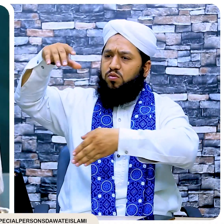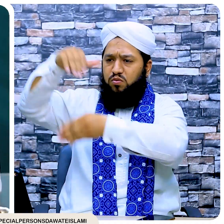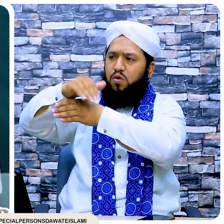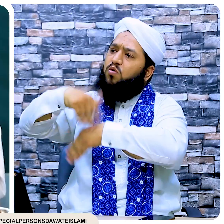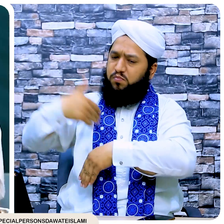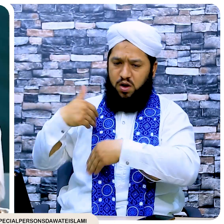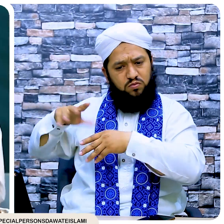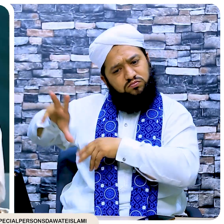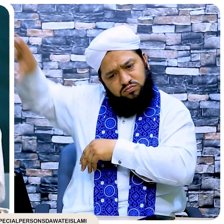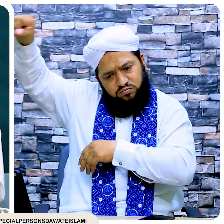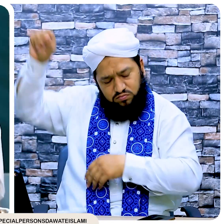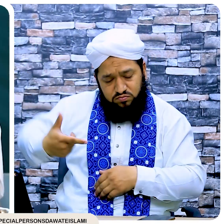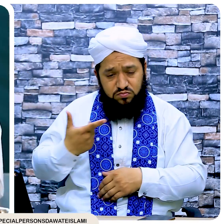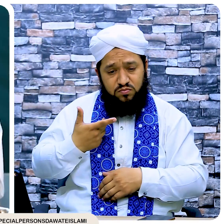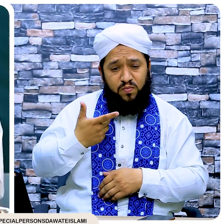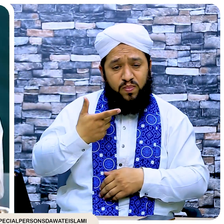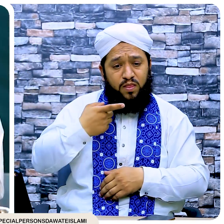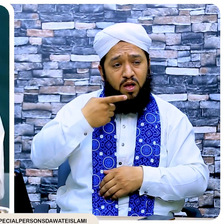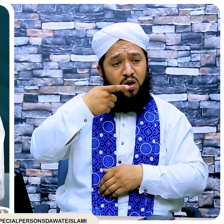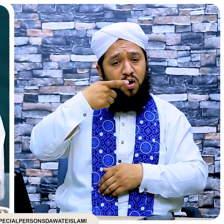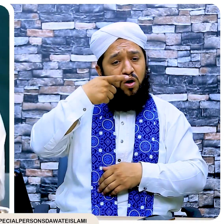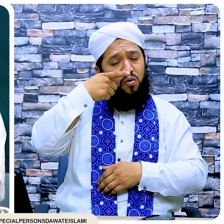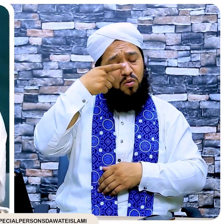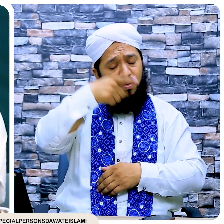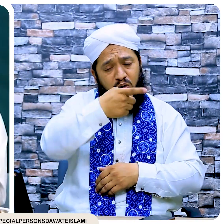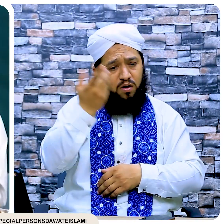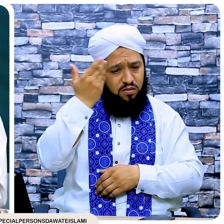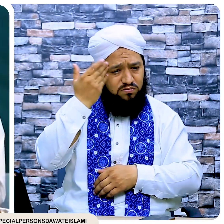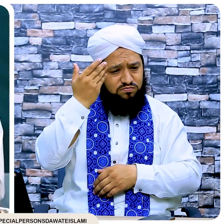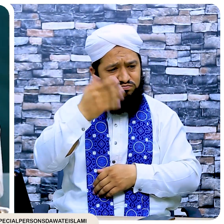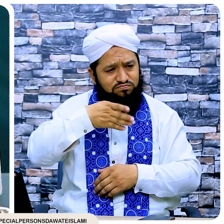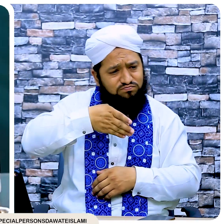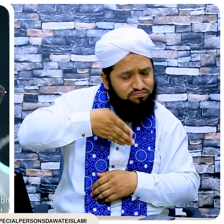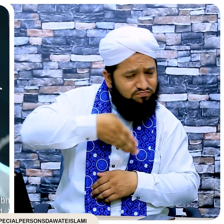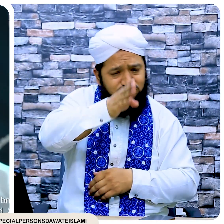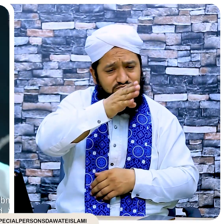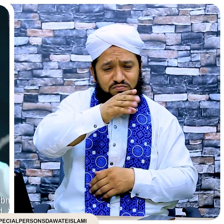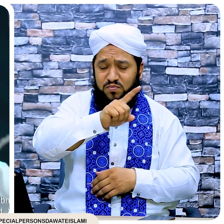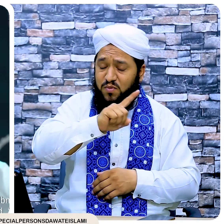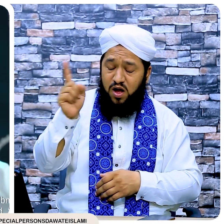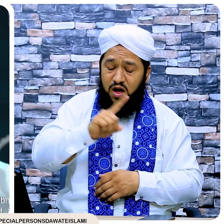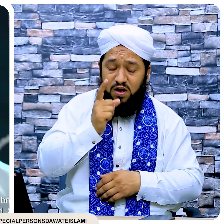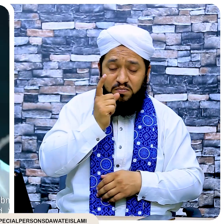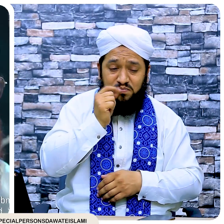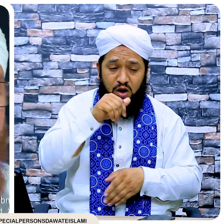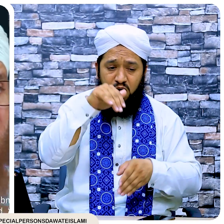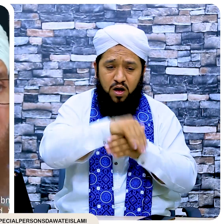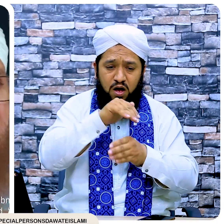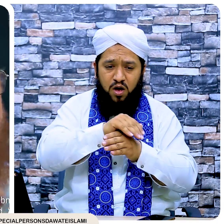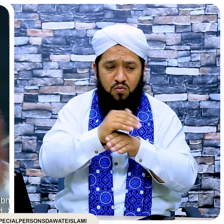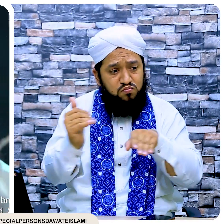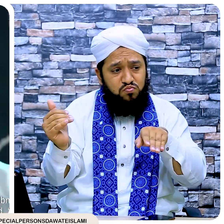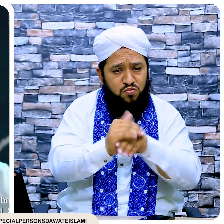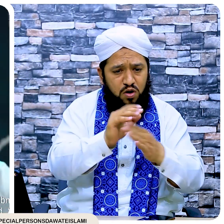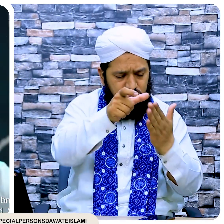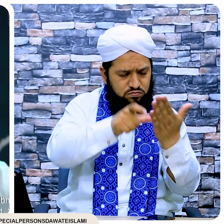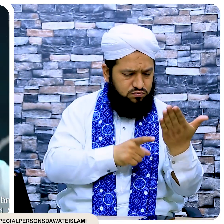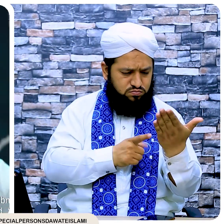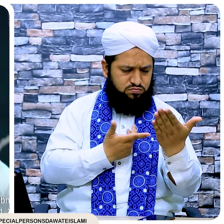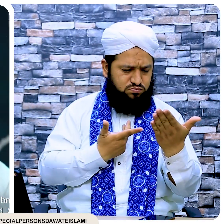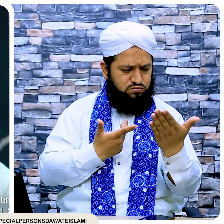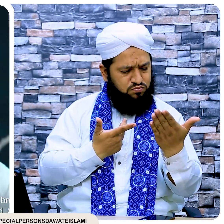امام حسین رضی اللہ تعالیٰ عنہ نے یزید پلید کے پاس جانے کو ہرگز نہ فرمایا تھا، جبکہ ابن سعد کا خط جب ابن زیاد نے پڑھا